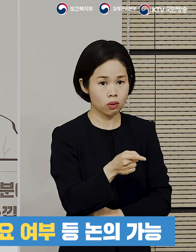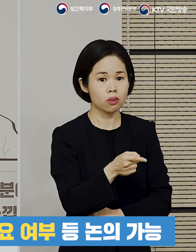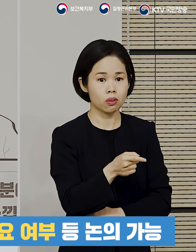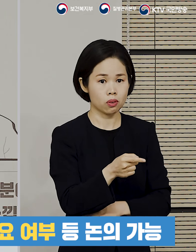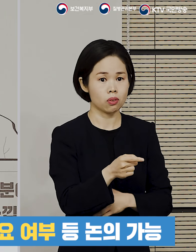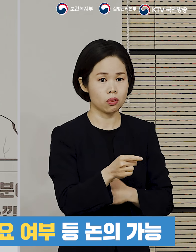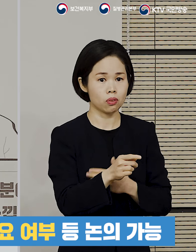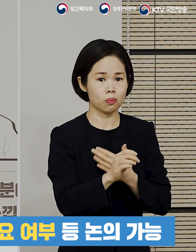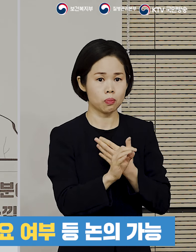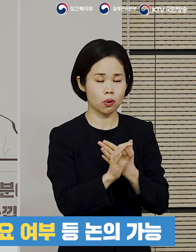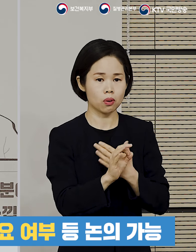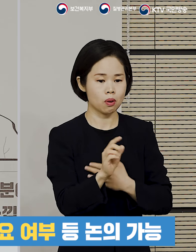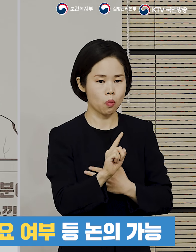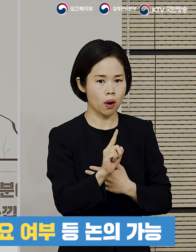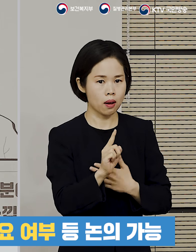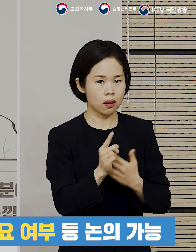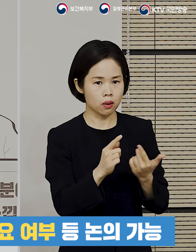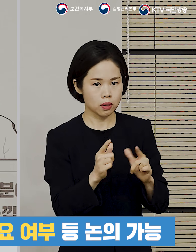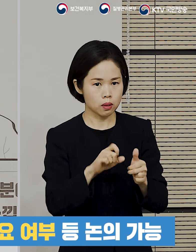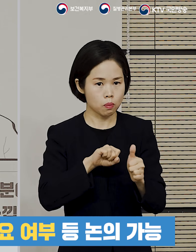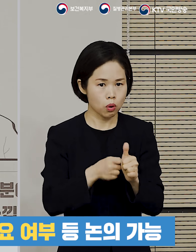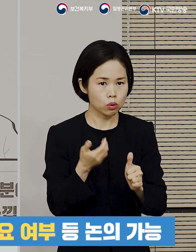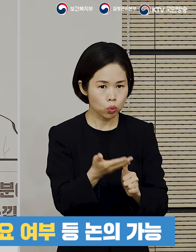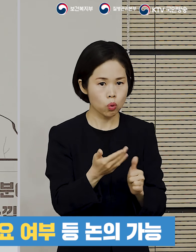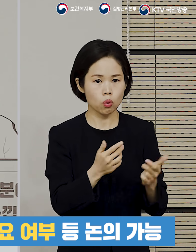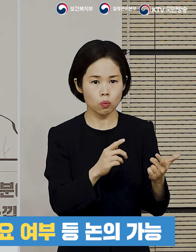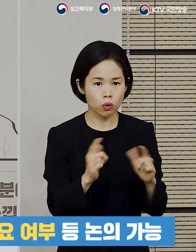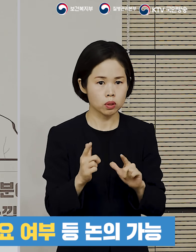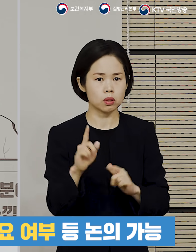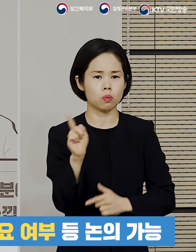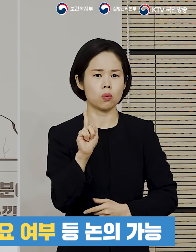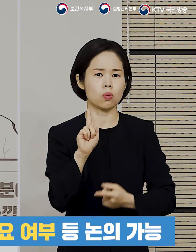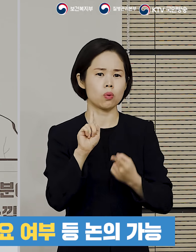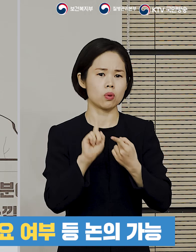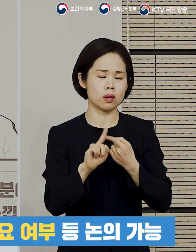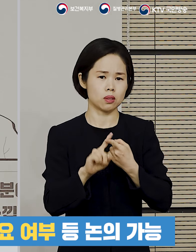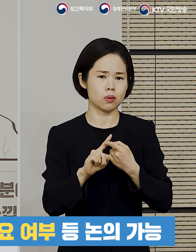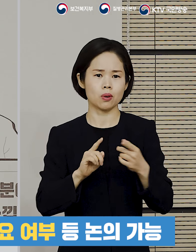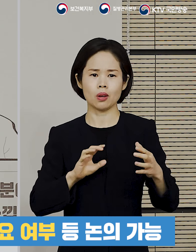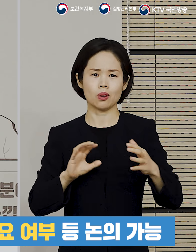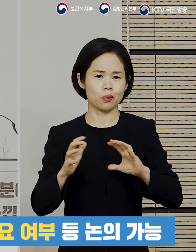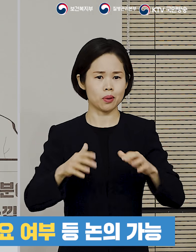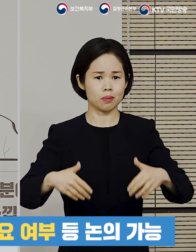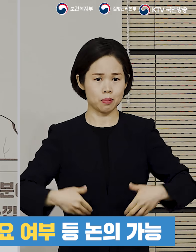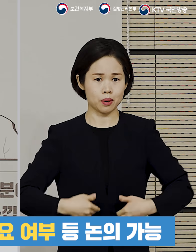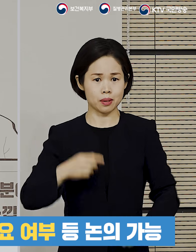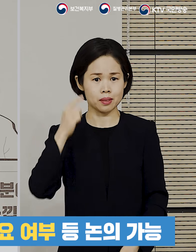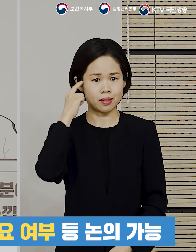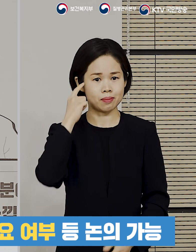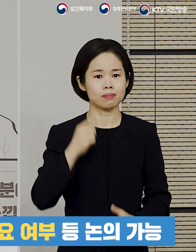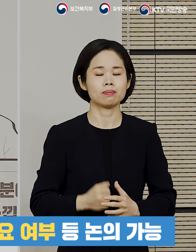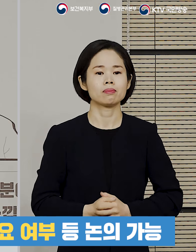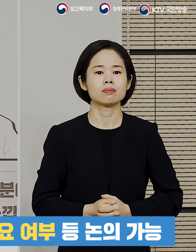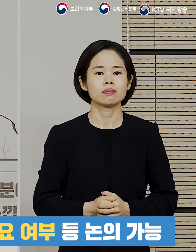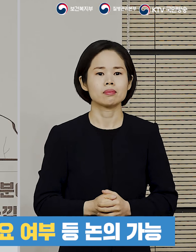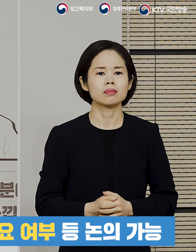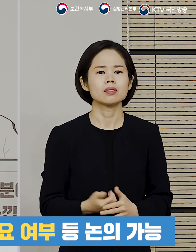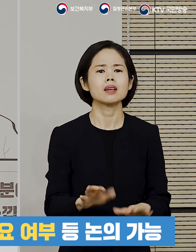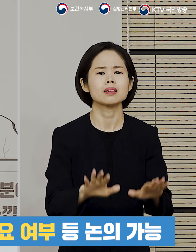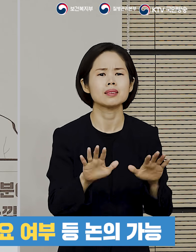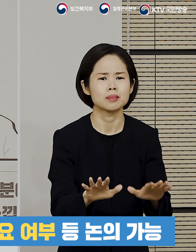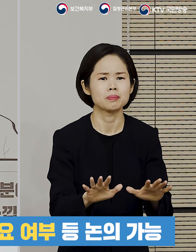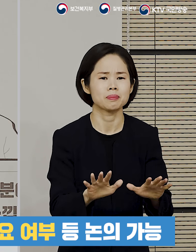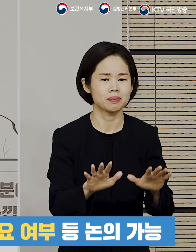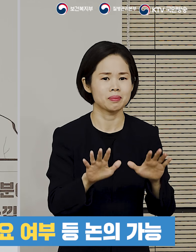못했을 경우에 어느 정도의 수준에서 합리적인 그러한 그 제재들이 필요한지 이러한 것들이 논의가 될 수 있을